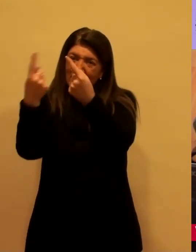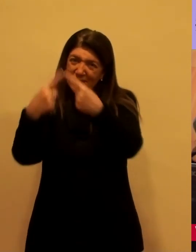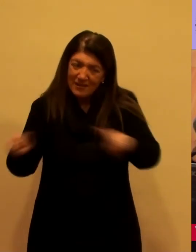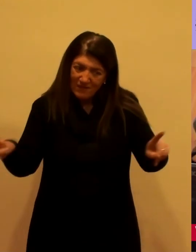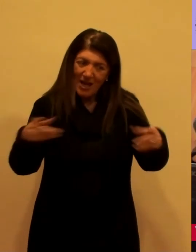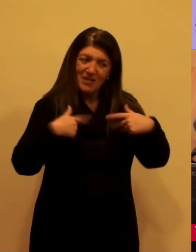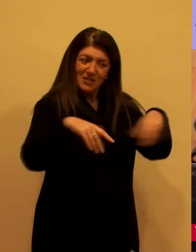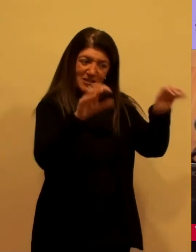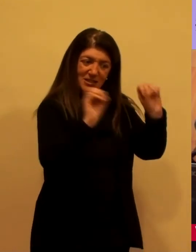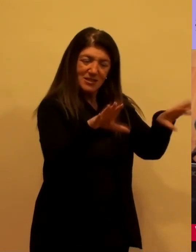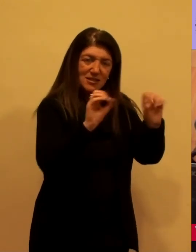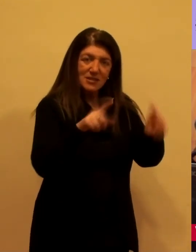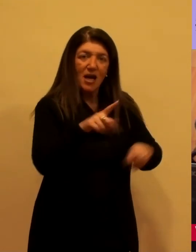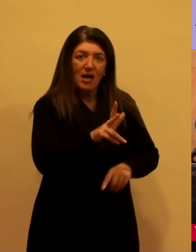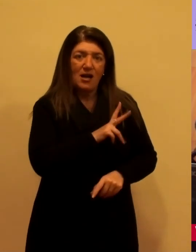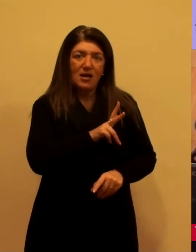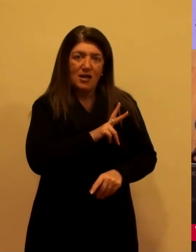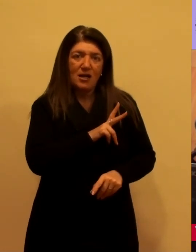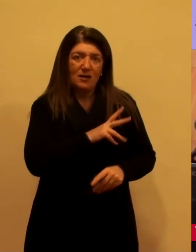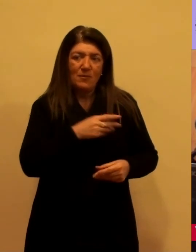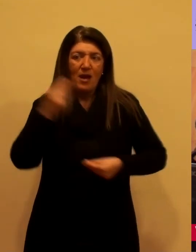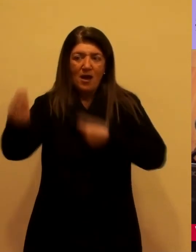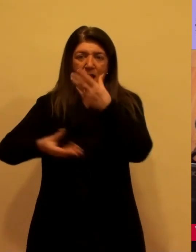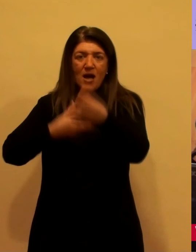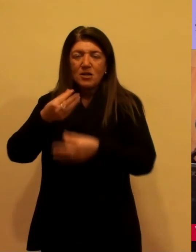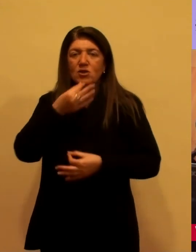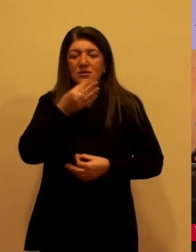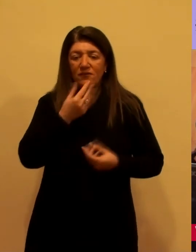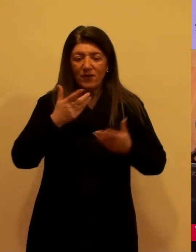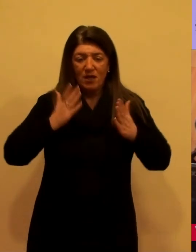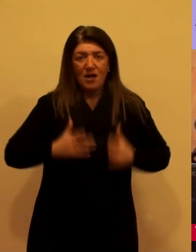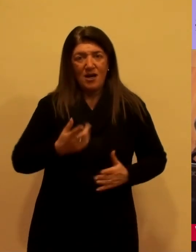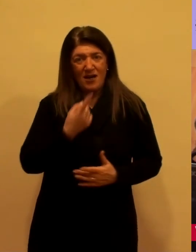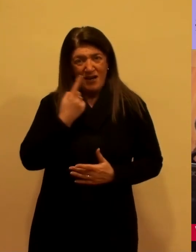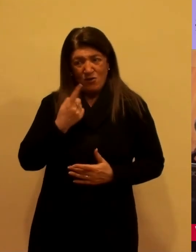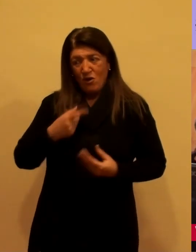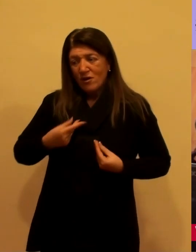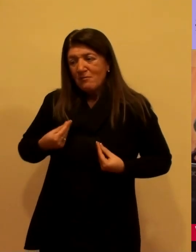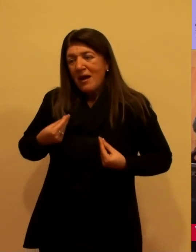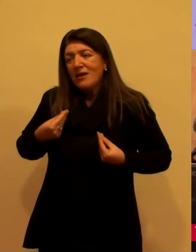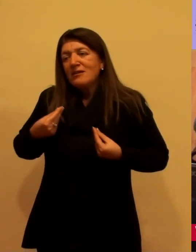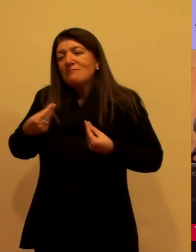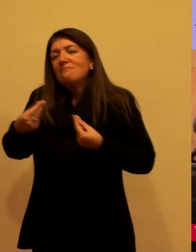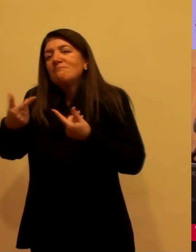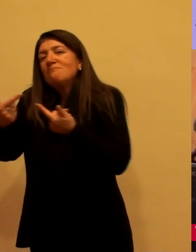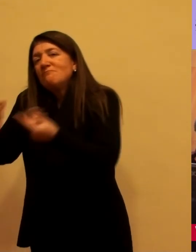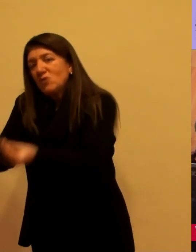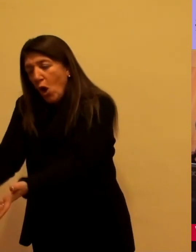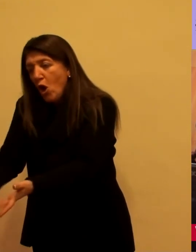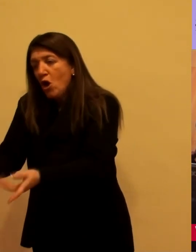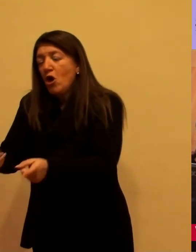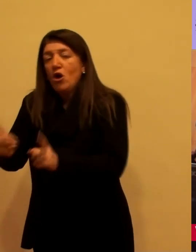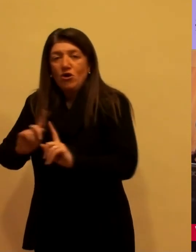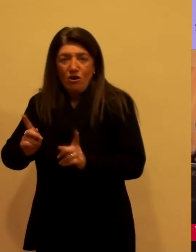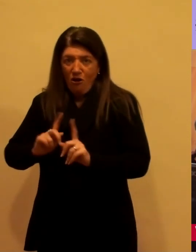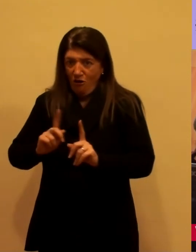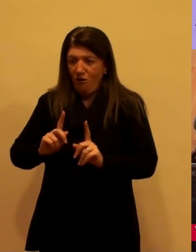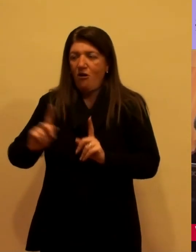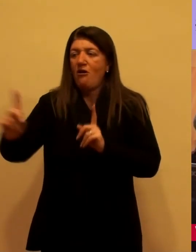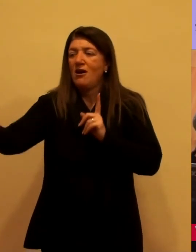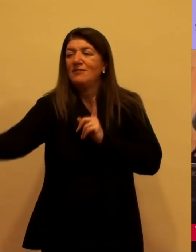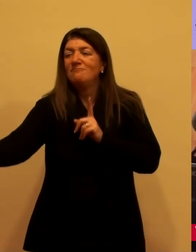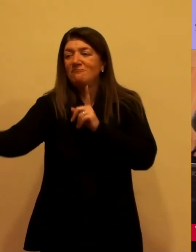non siamo solo noi che andiamo verso di loro e offriamo sì, loro qualcosa, ma viceversa si riceve